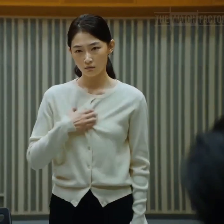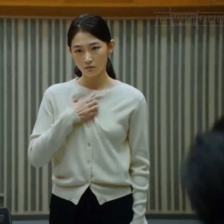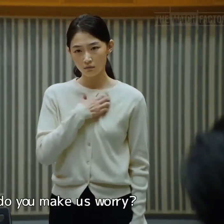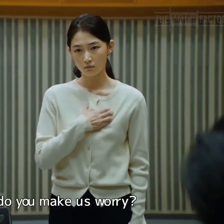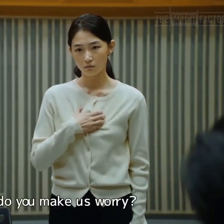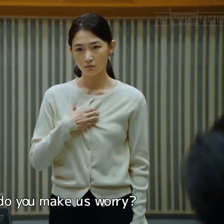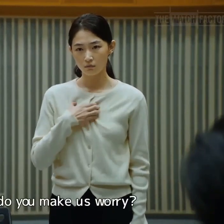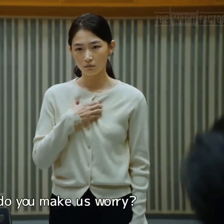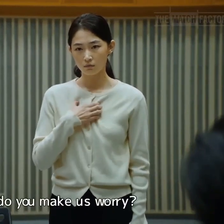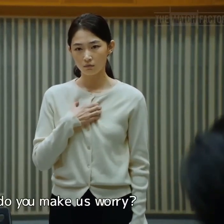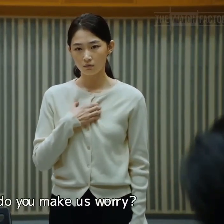どうして心配させるの？